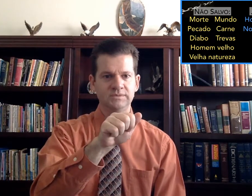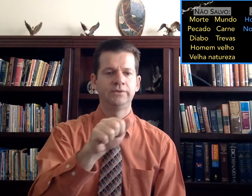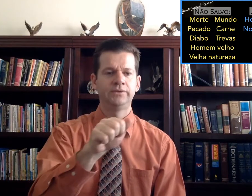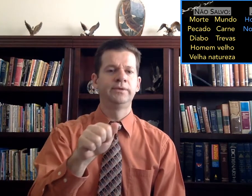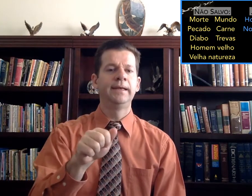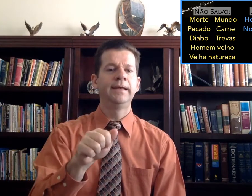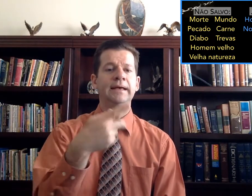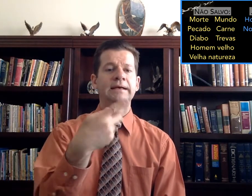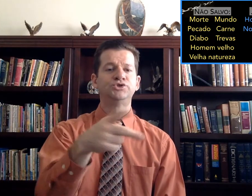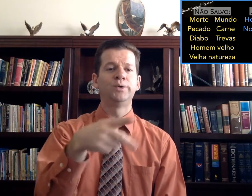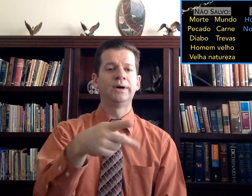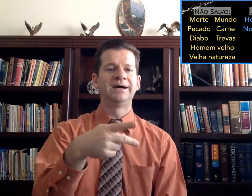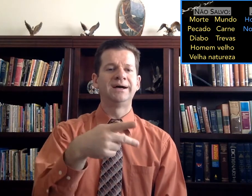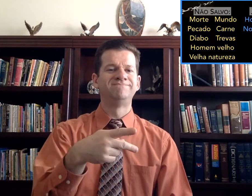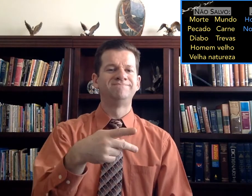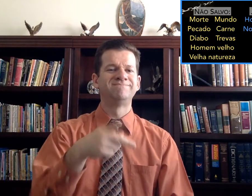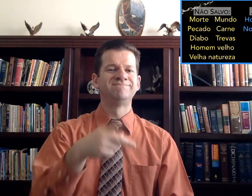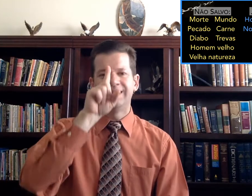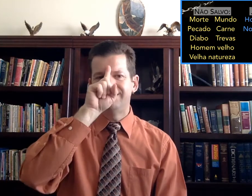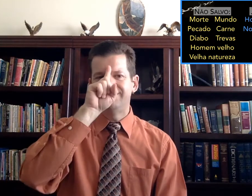Certo? É sua